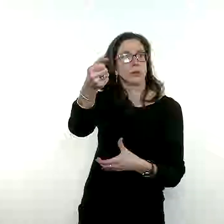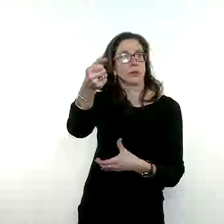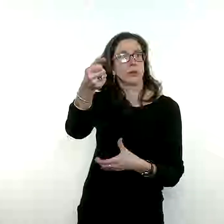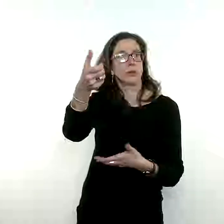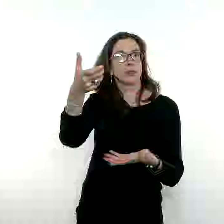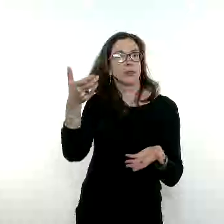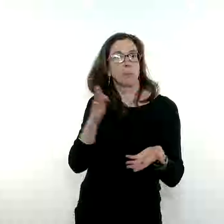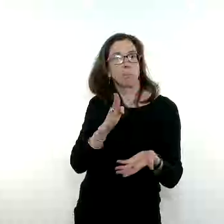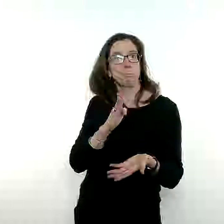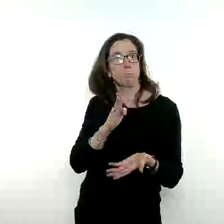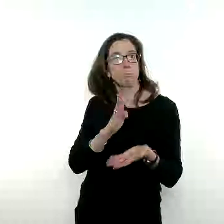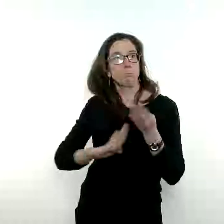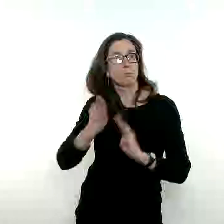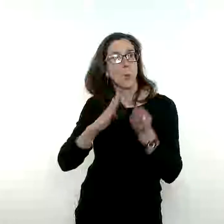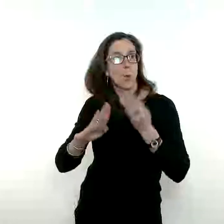Montpellier.